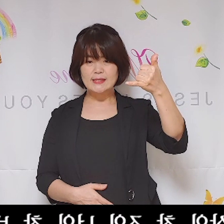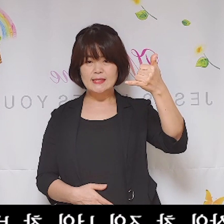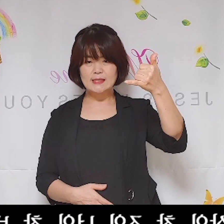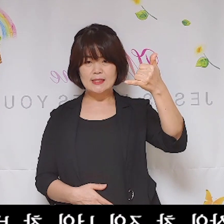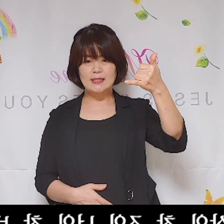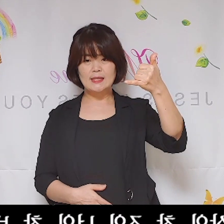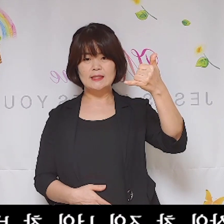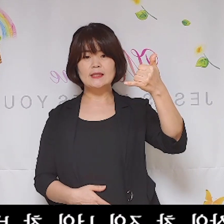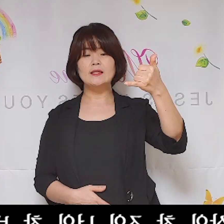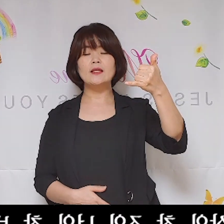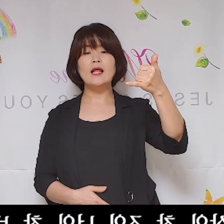부모이신